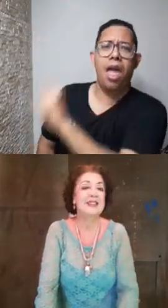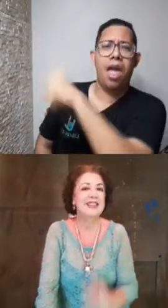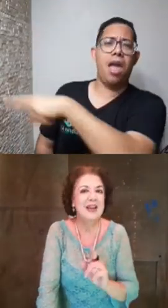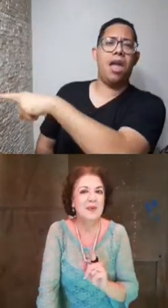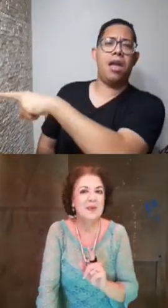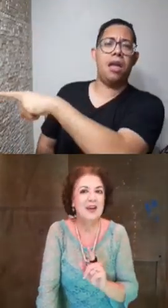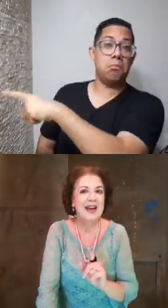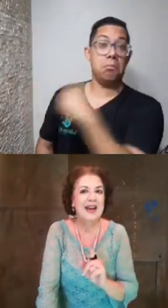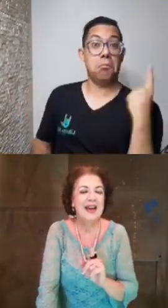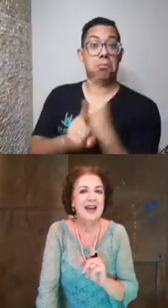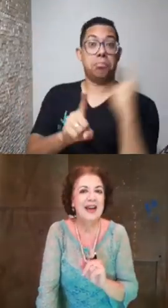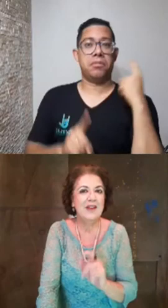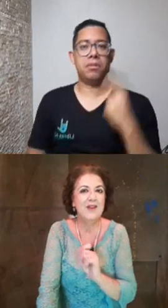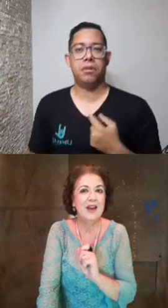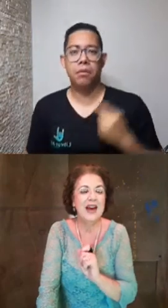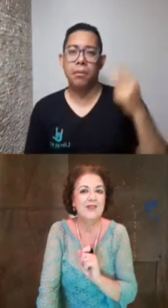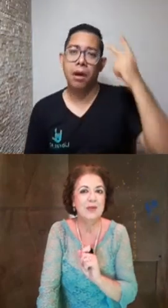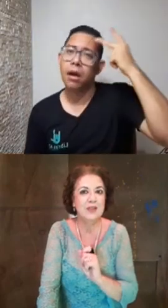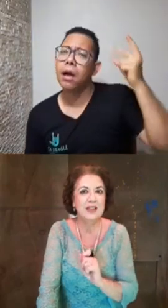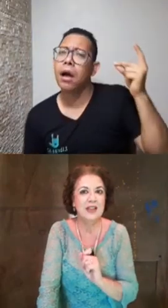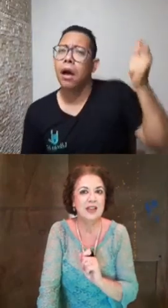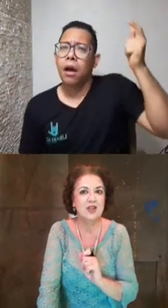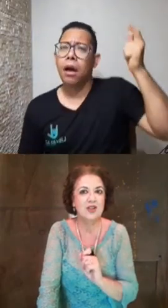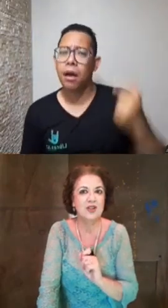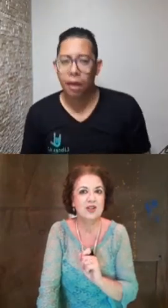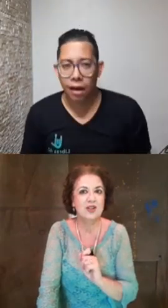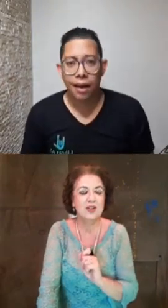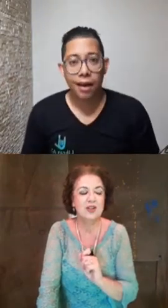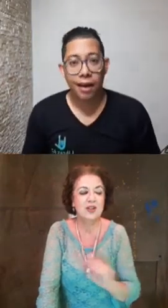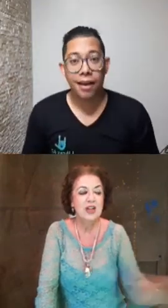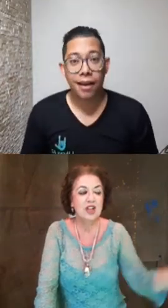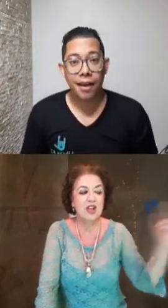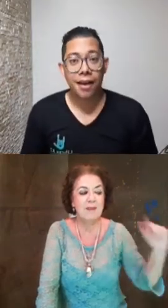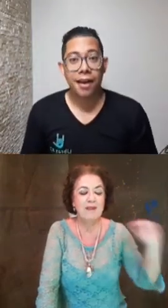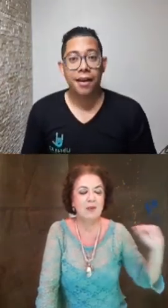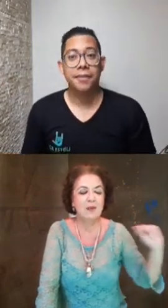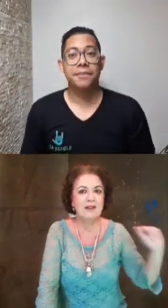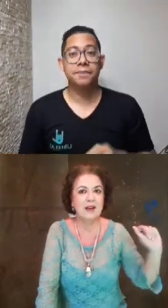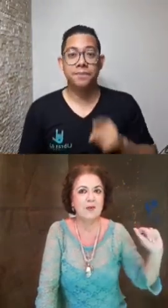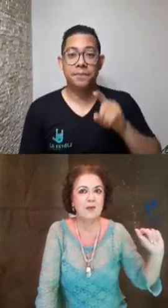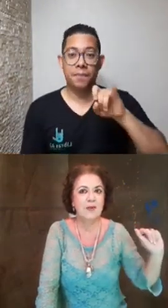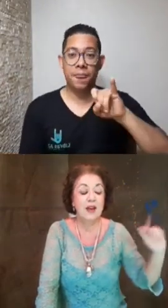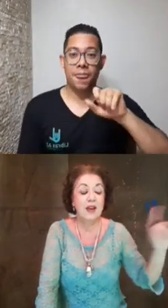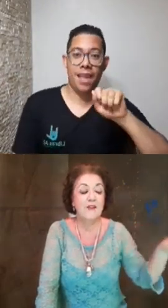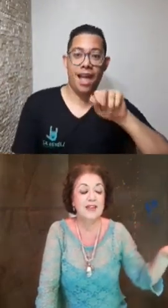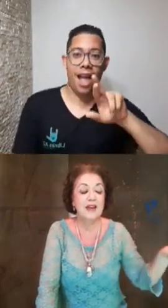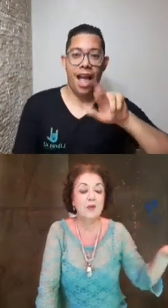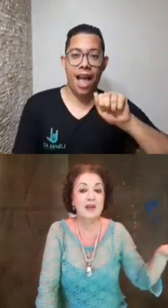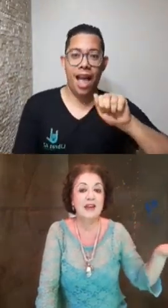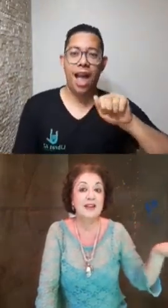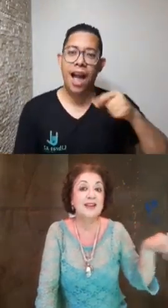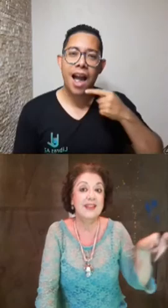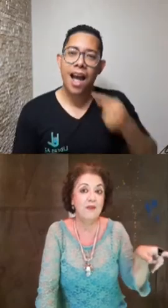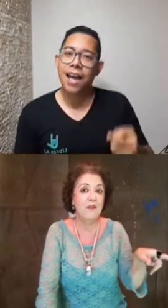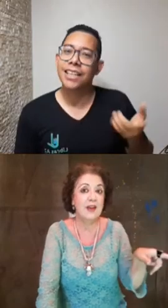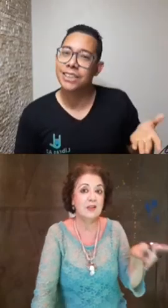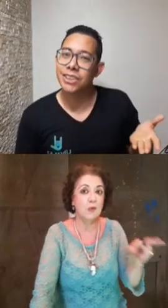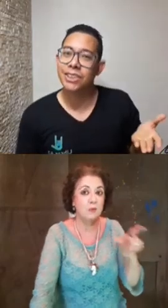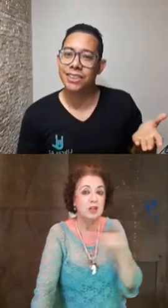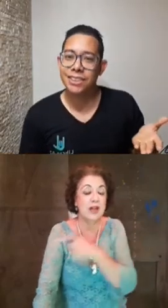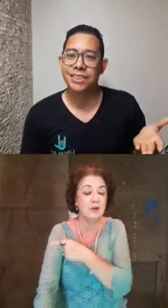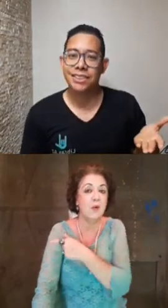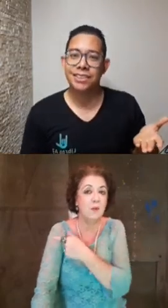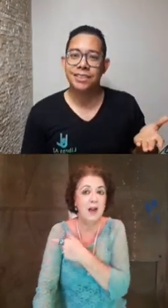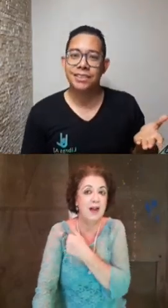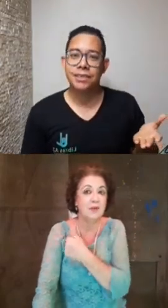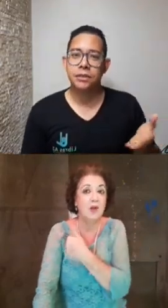Mas então, ela falava o seguinte: chamava o ladrão e fazia com que ele devolvesse o